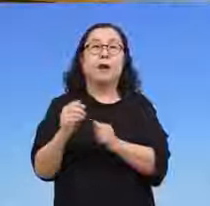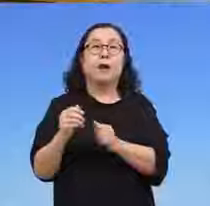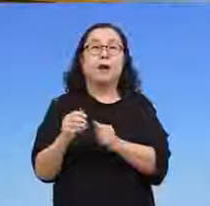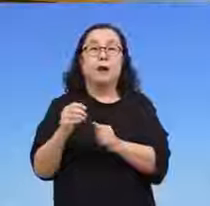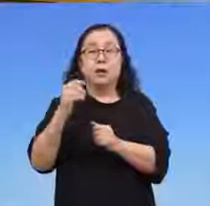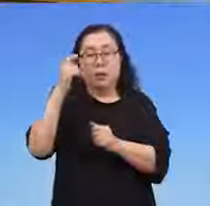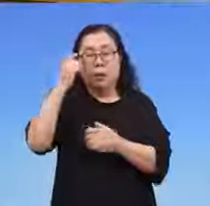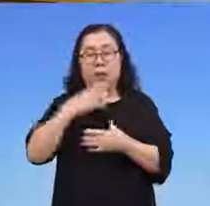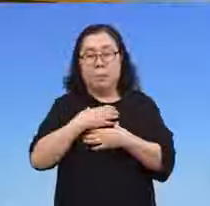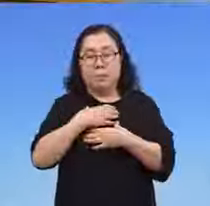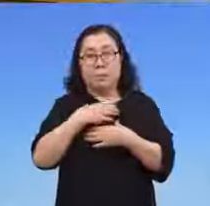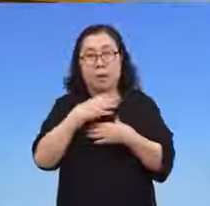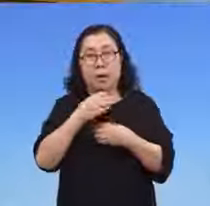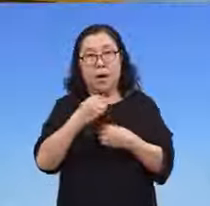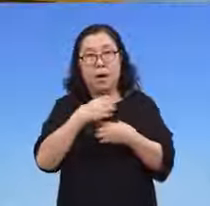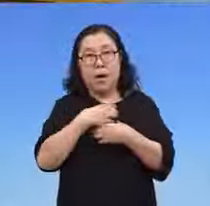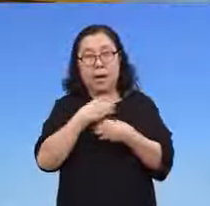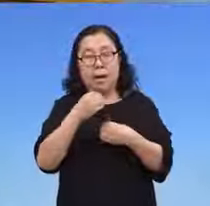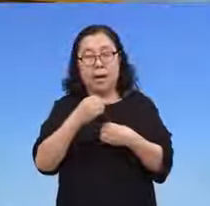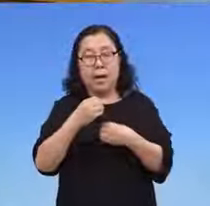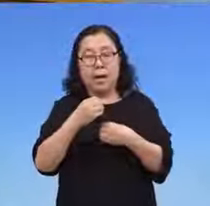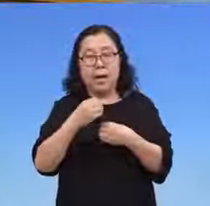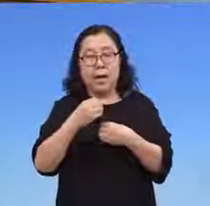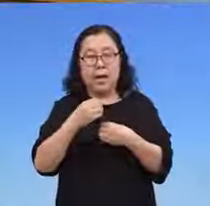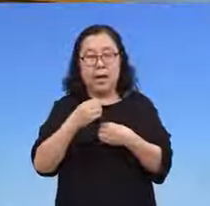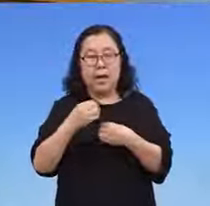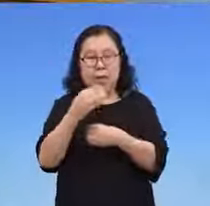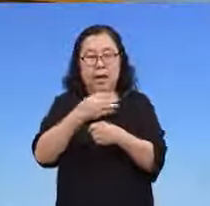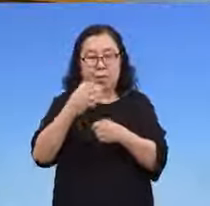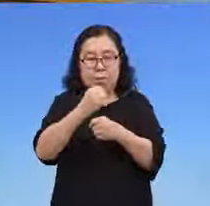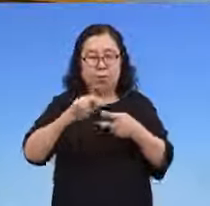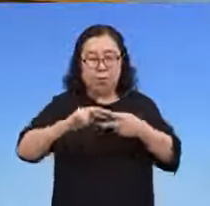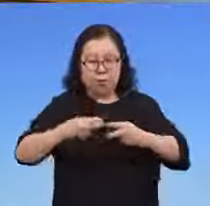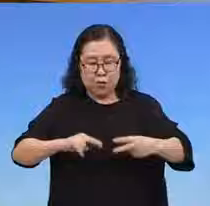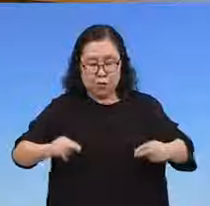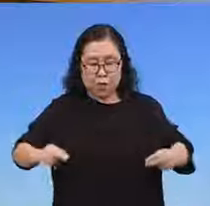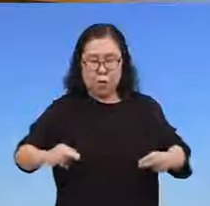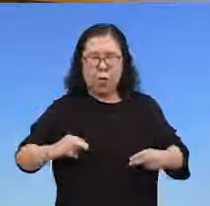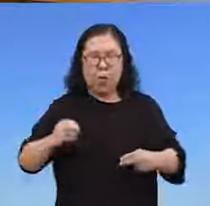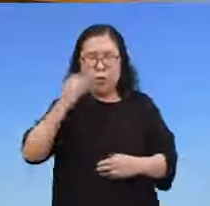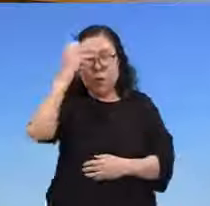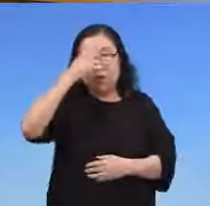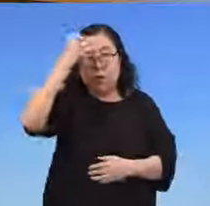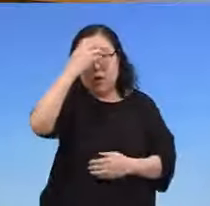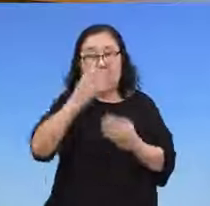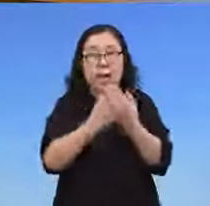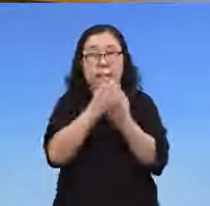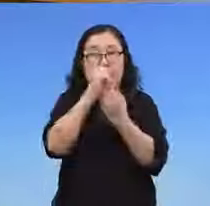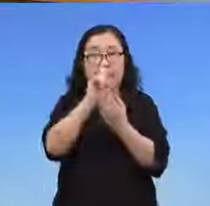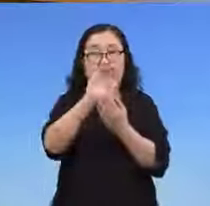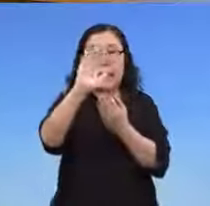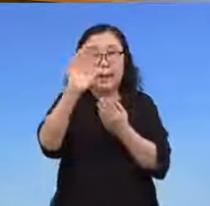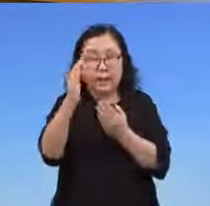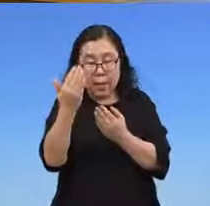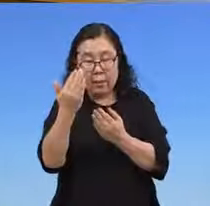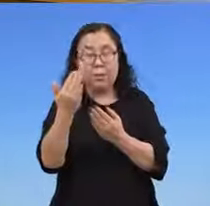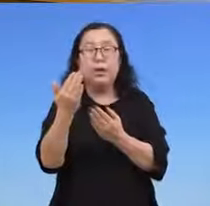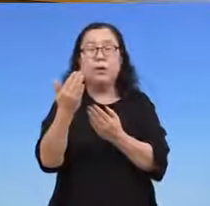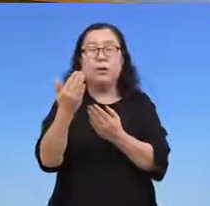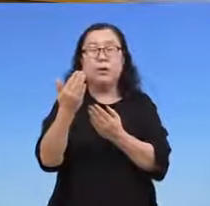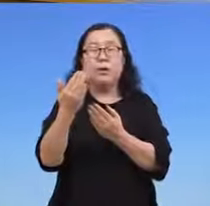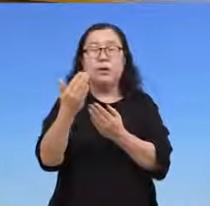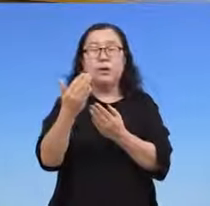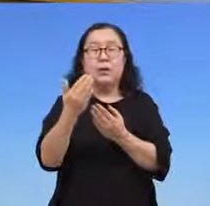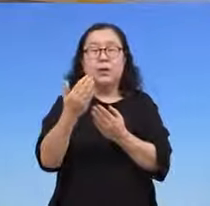3절, 평안에 매는 줄로 성령이 하나 되게 하신 것을 힘쓰시키라. 여러분 이 대목에서 우리 모두가 다